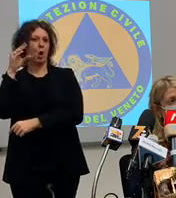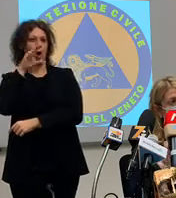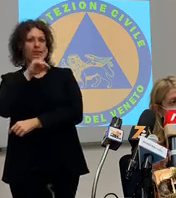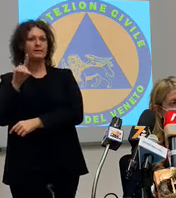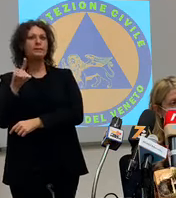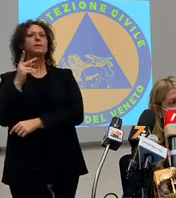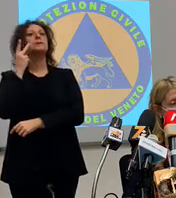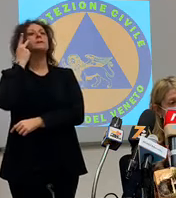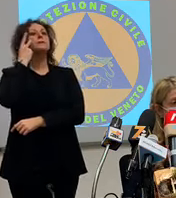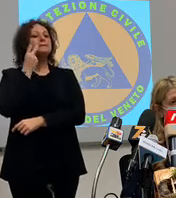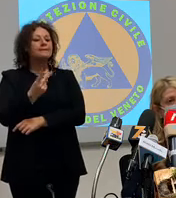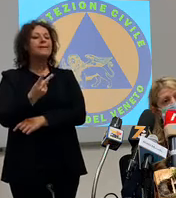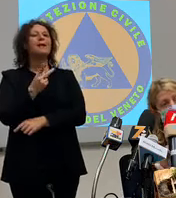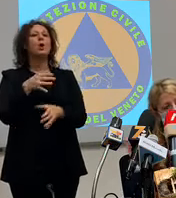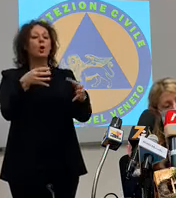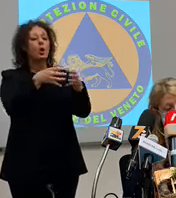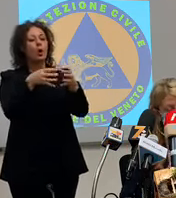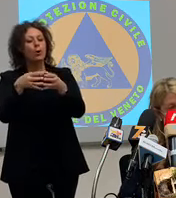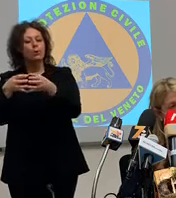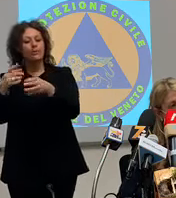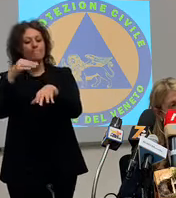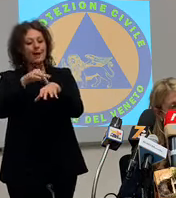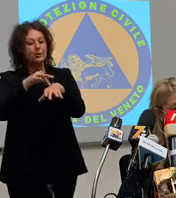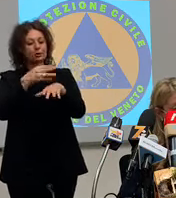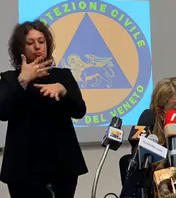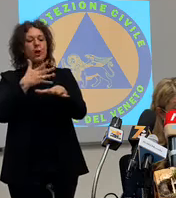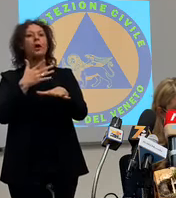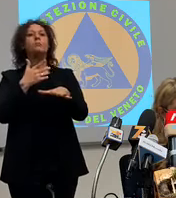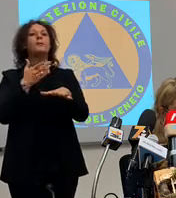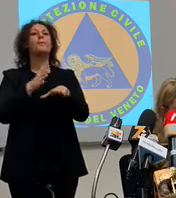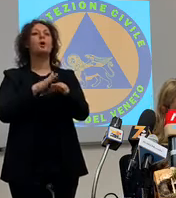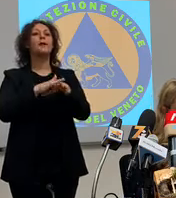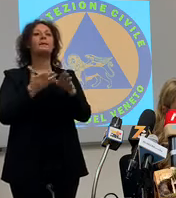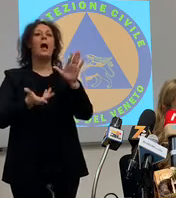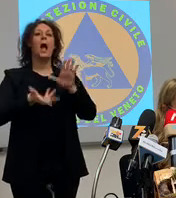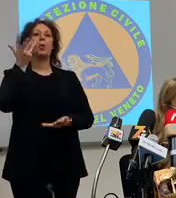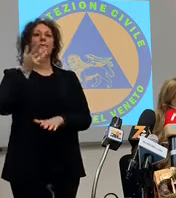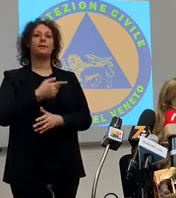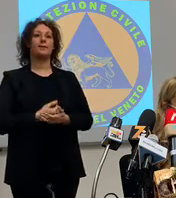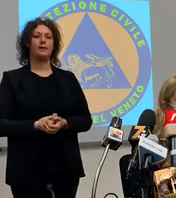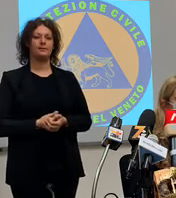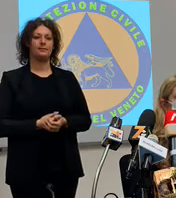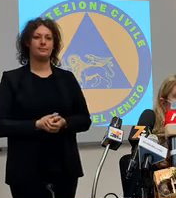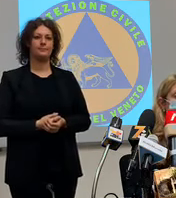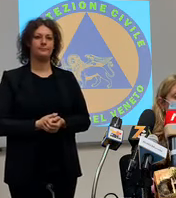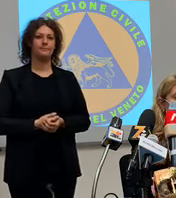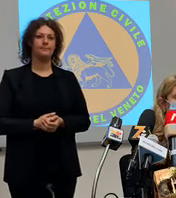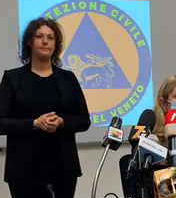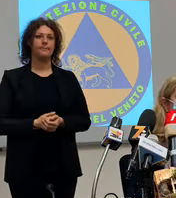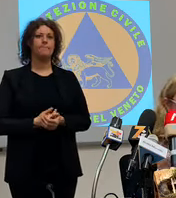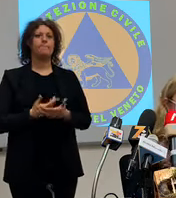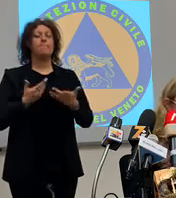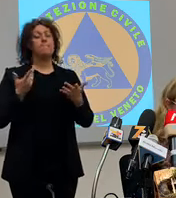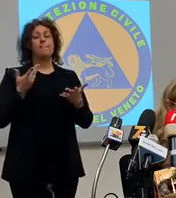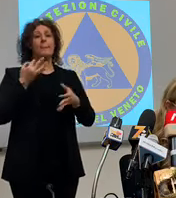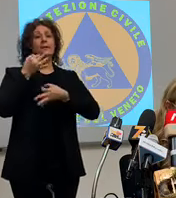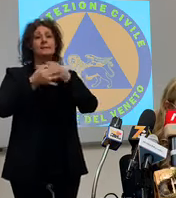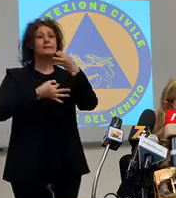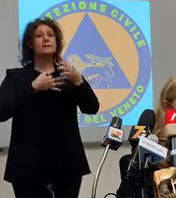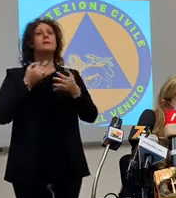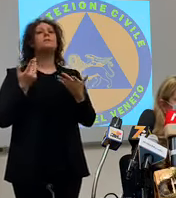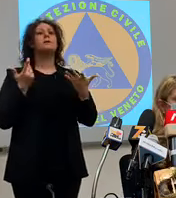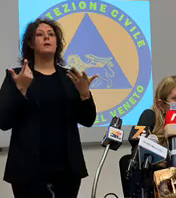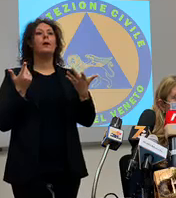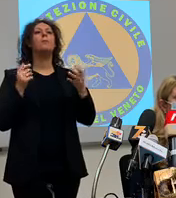per queste patologie croniche è comunque aumentata Ciò significa che molto probabilmente alcuni di questi soggetti hanno